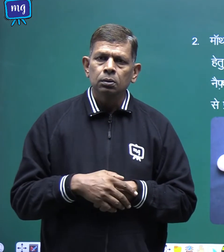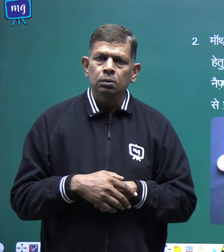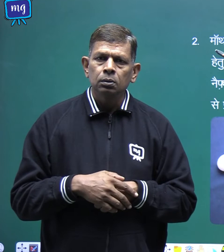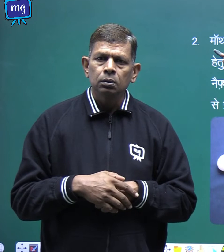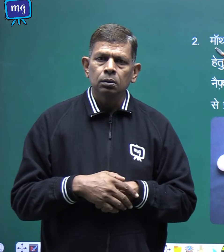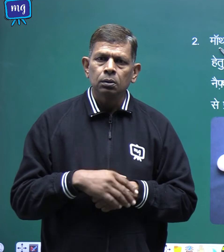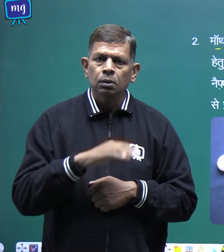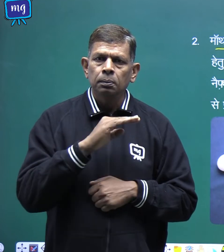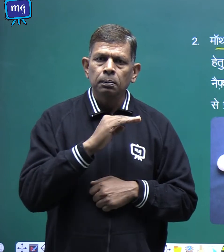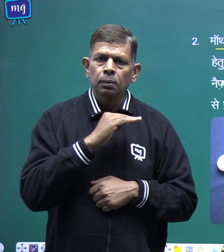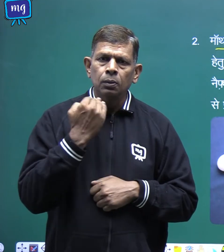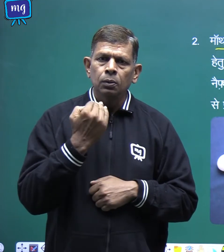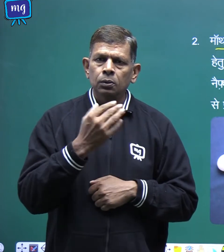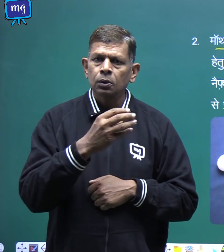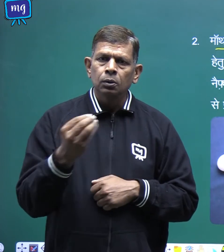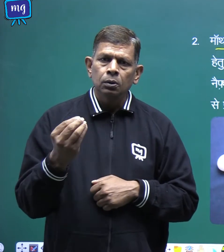मौत और